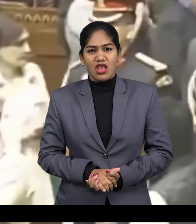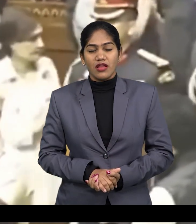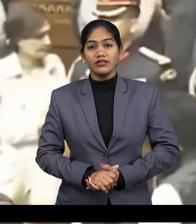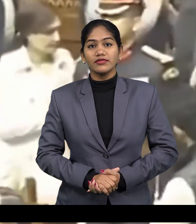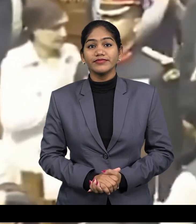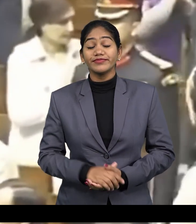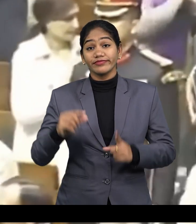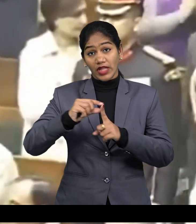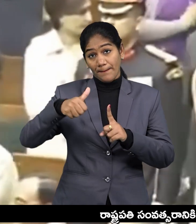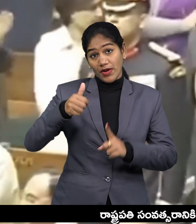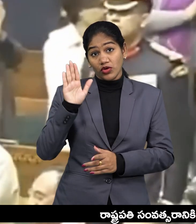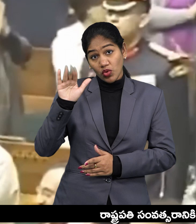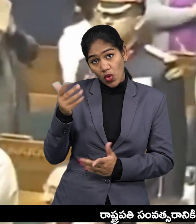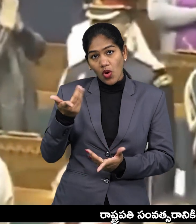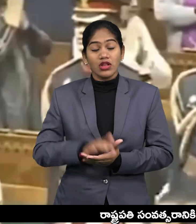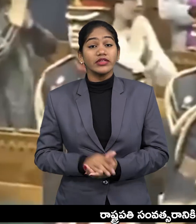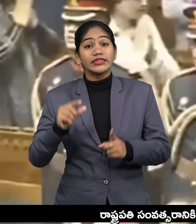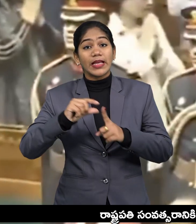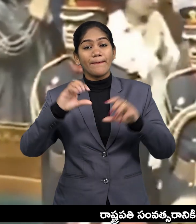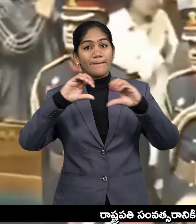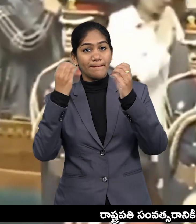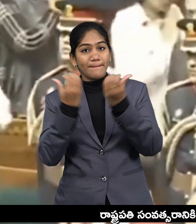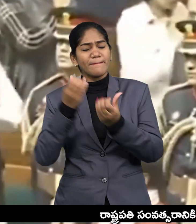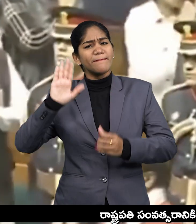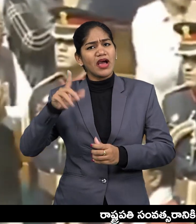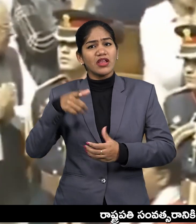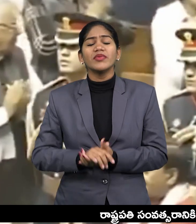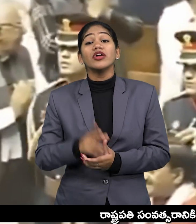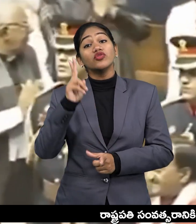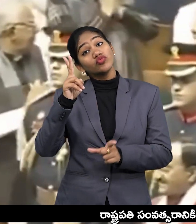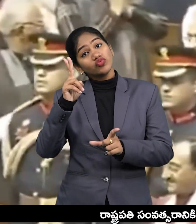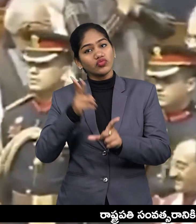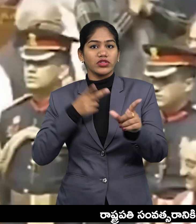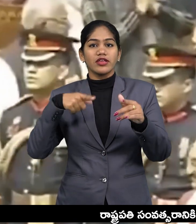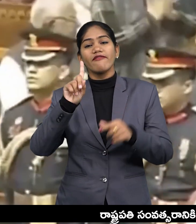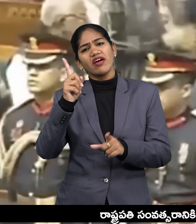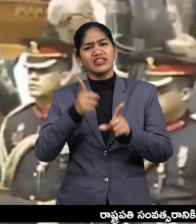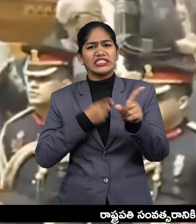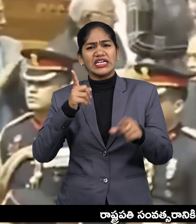బిల్లు సందేశాల కోసం రాష్ట్రపతి సంవత్సరానికి 2 సార్లు పార్లమెంటును సమావేశపరచవచ్చు.